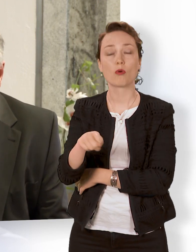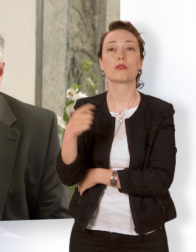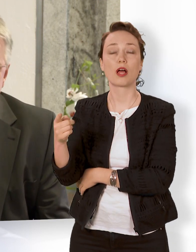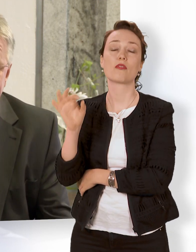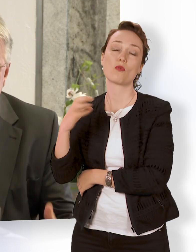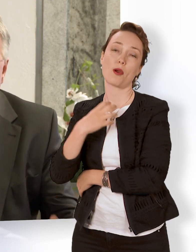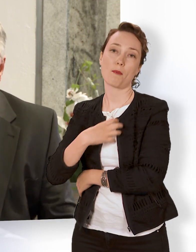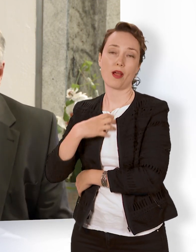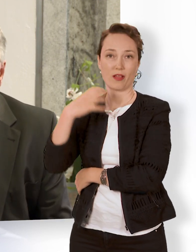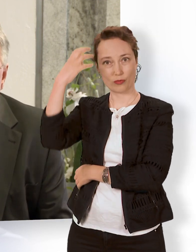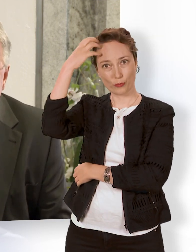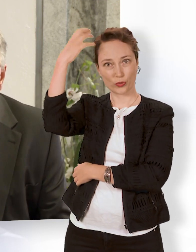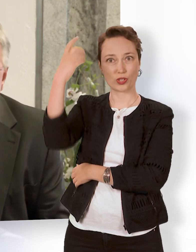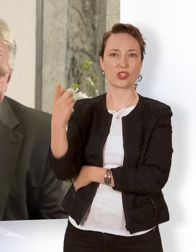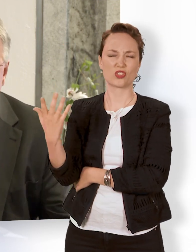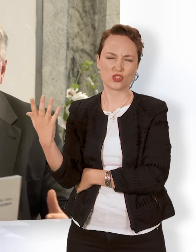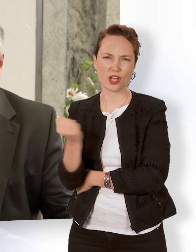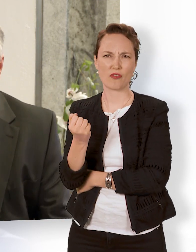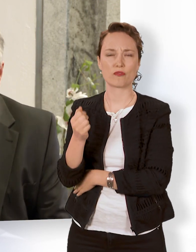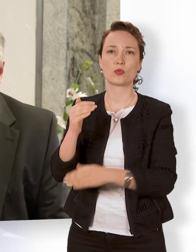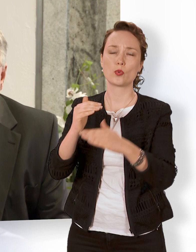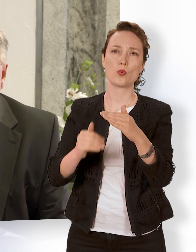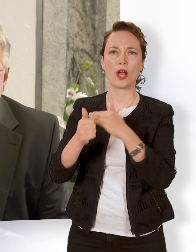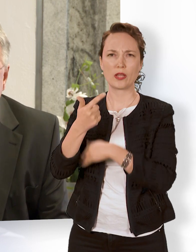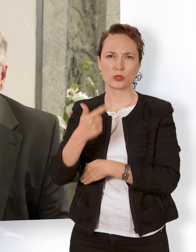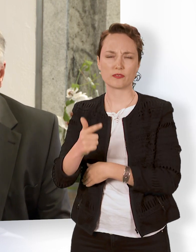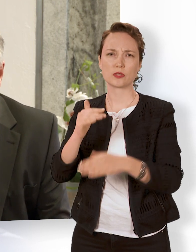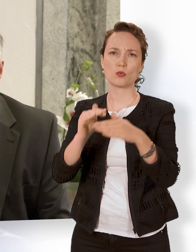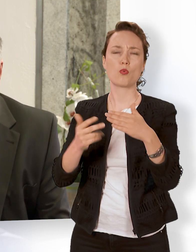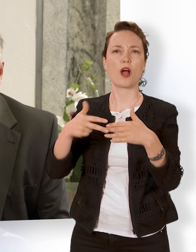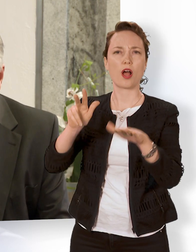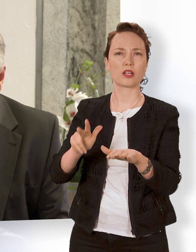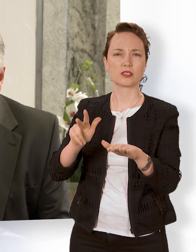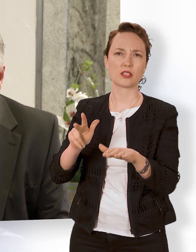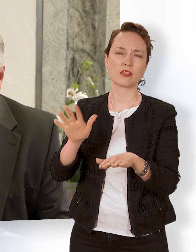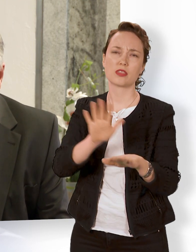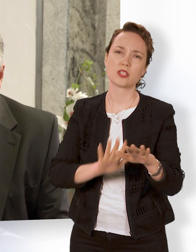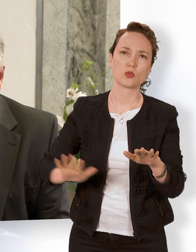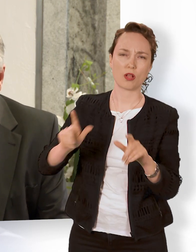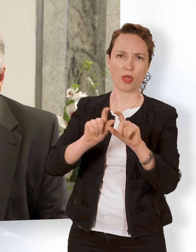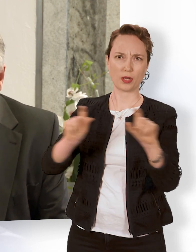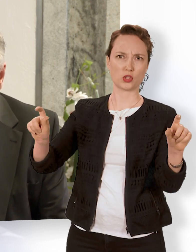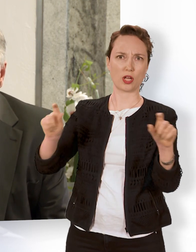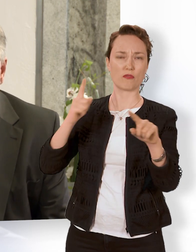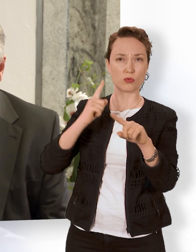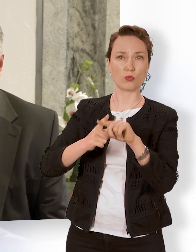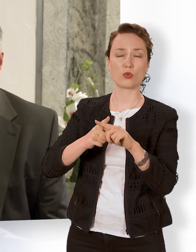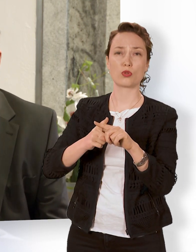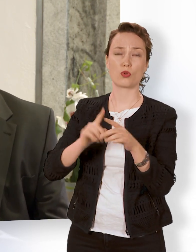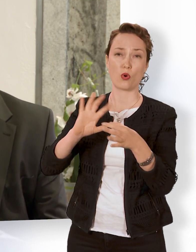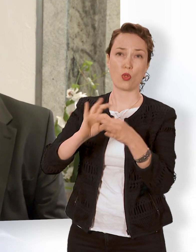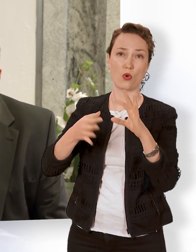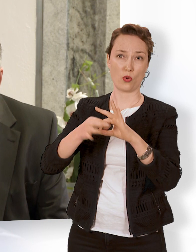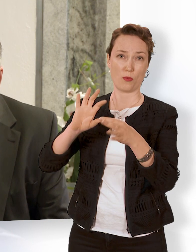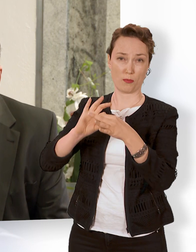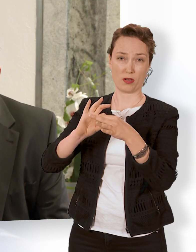München. Schaffte es in die U21 und U18-Nationalmannschaft und war bei der Olympia-Auswahlmannschaft dabei. Sie verstehen es, wenn ich ein